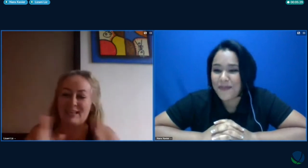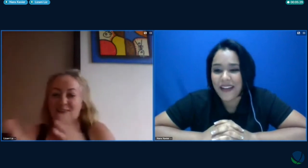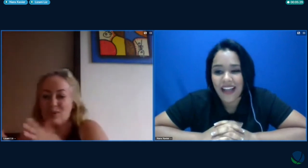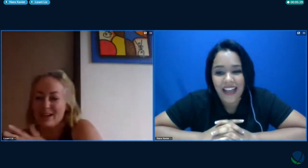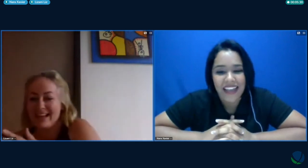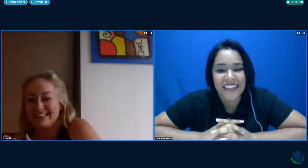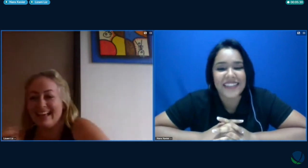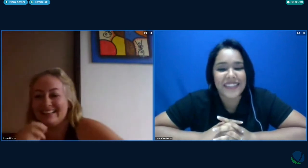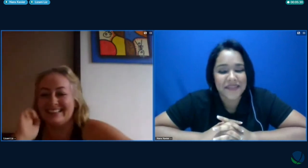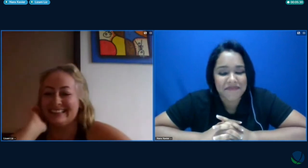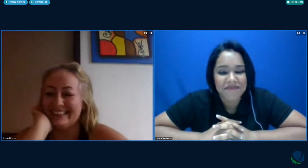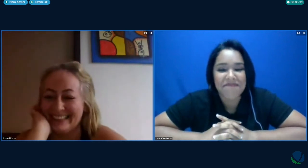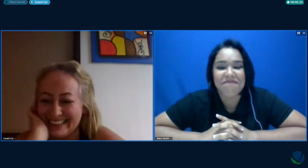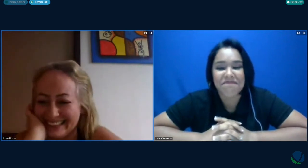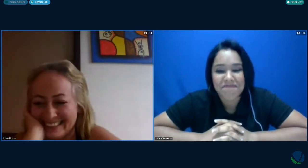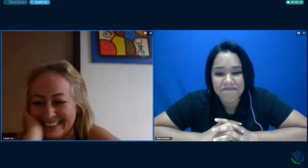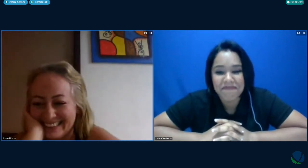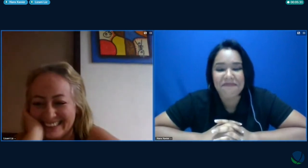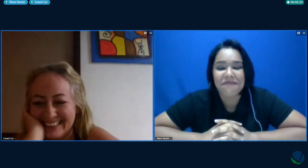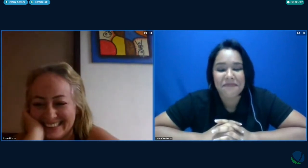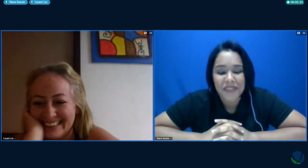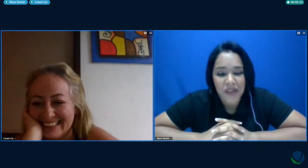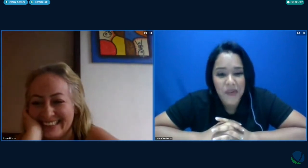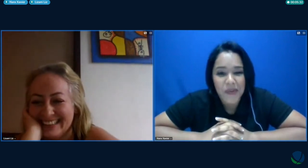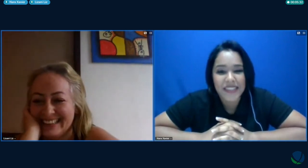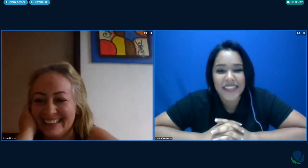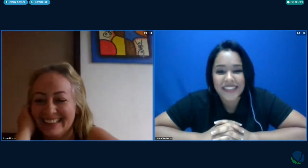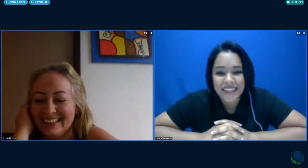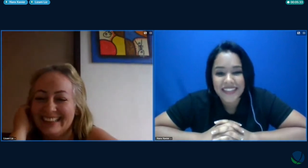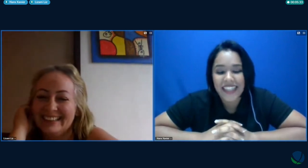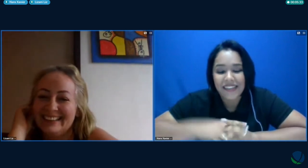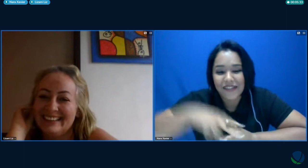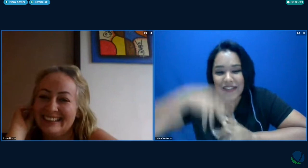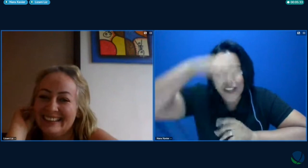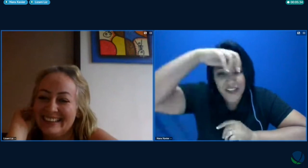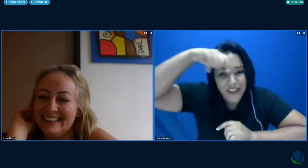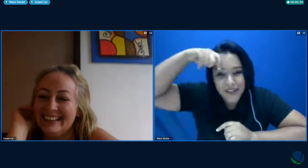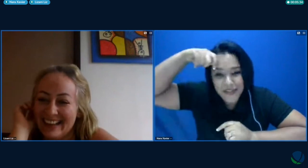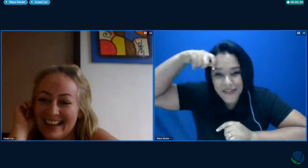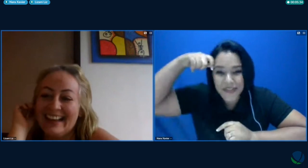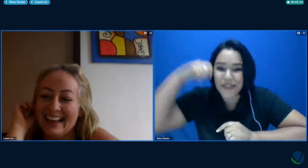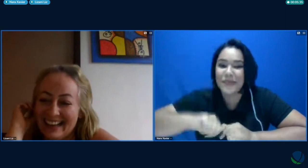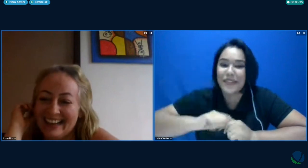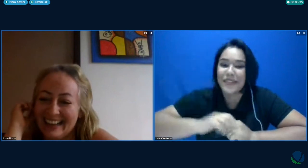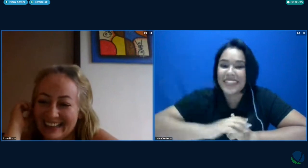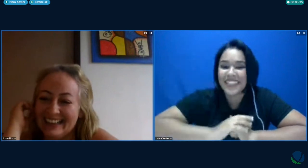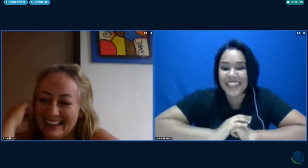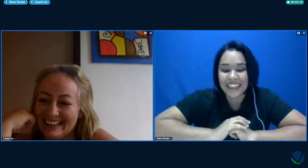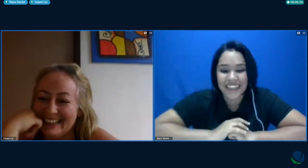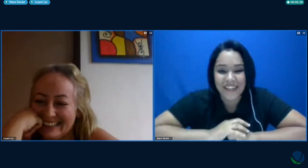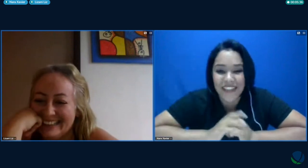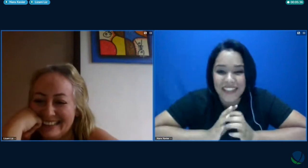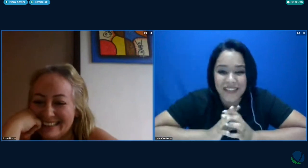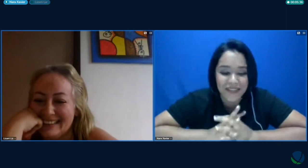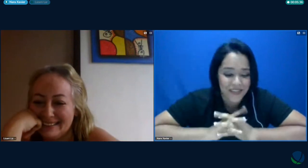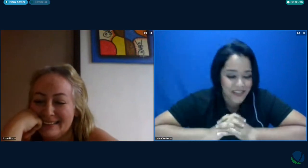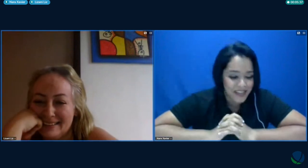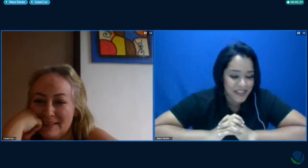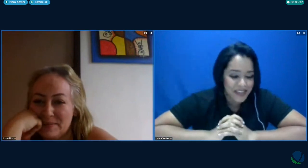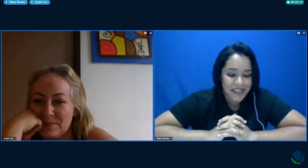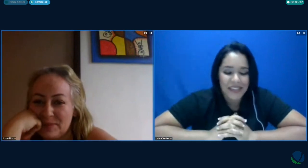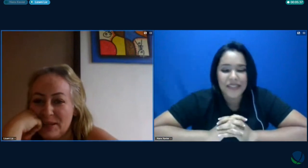de entrevistador, nada de... Nossa, a gente foi, ó. Fazer aquela entrevista